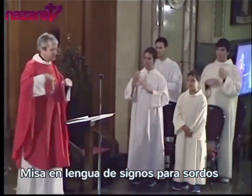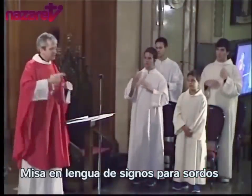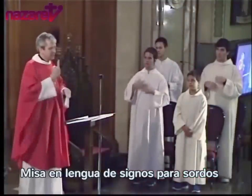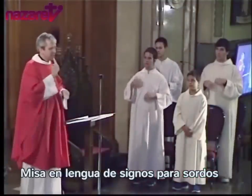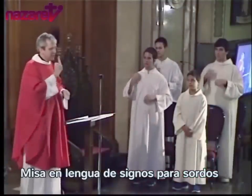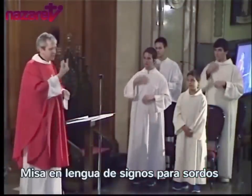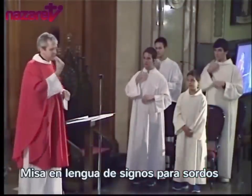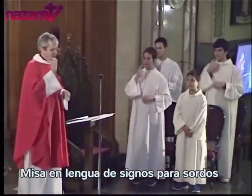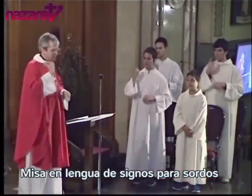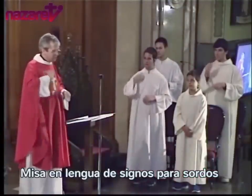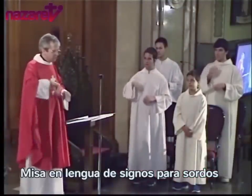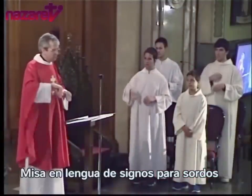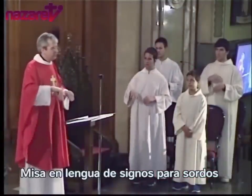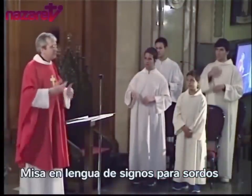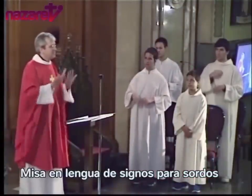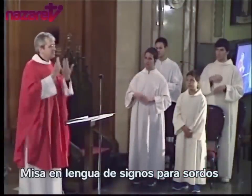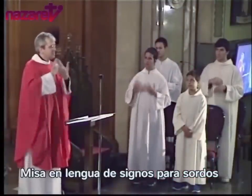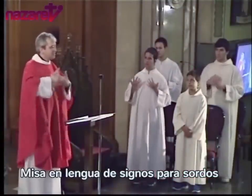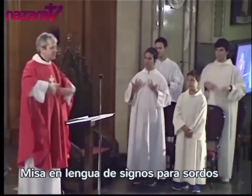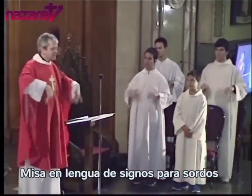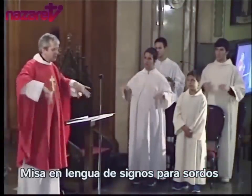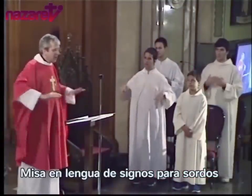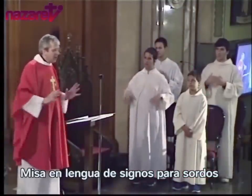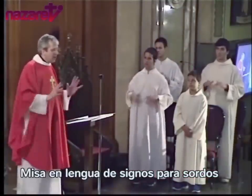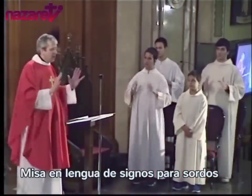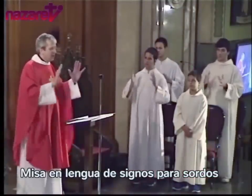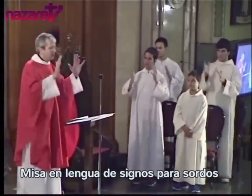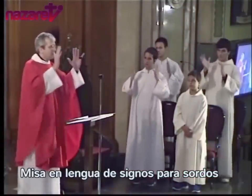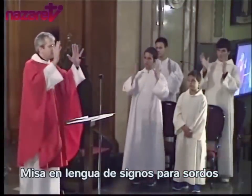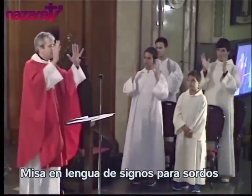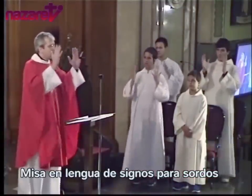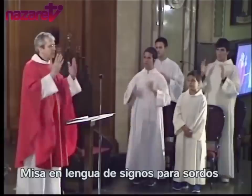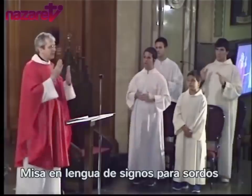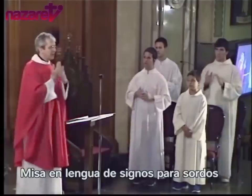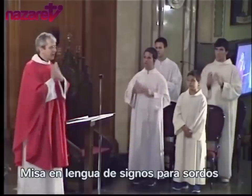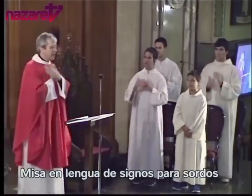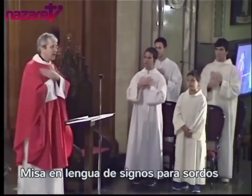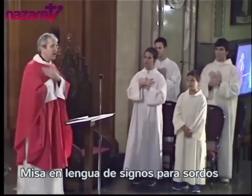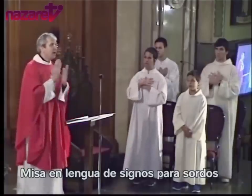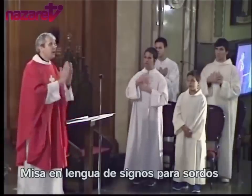Resurrexi. Sicut dixit. Aleluya.